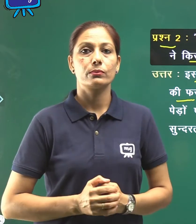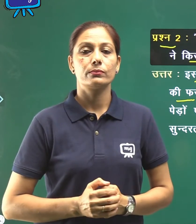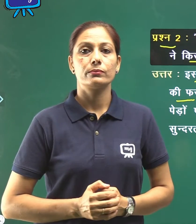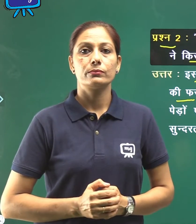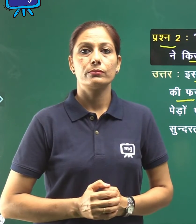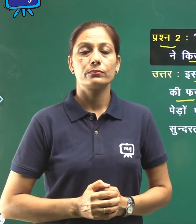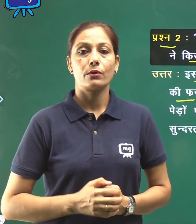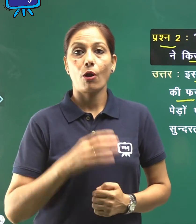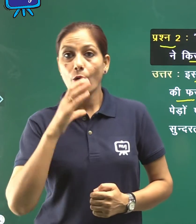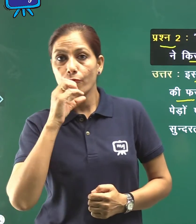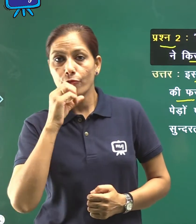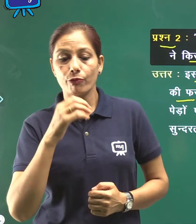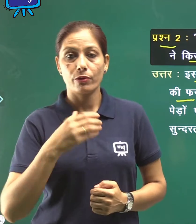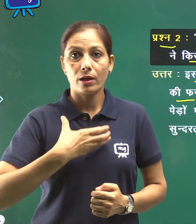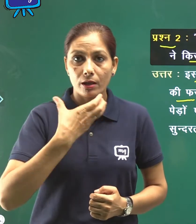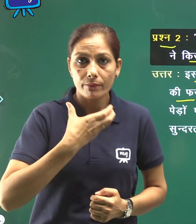फल फूलों से